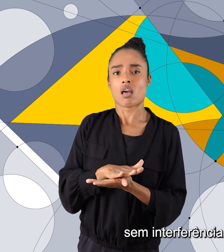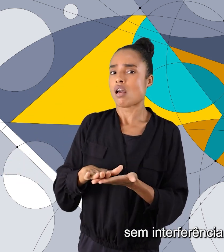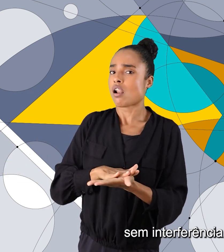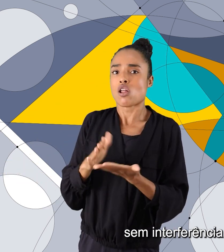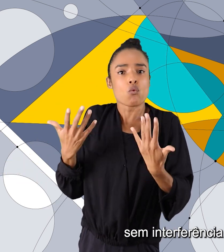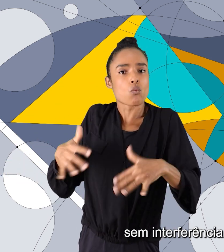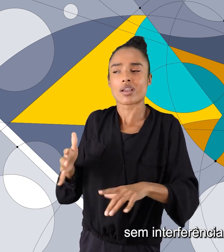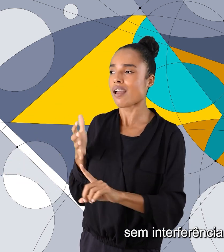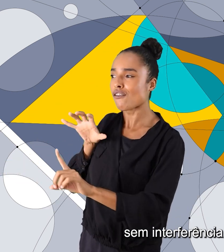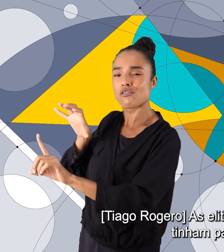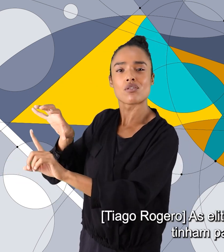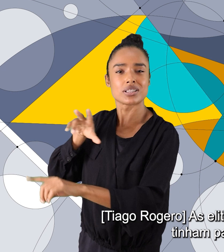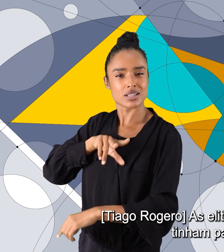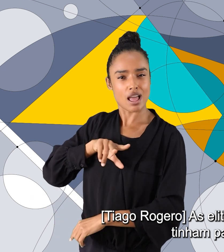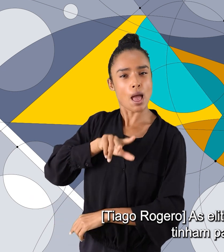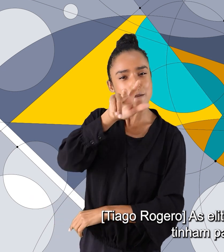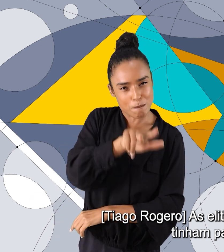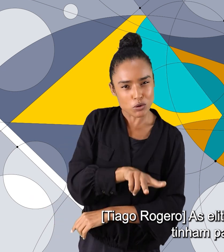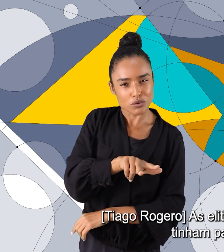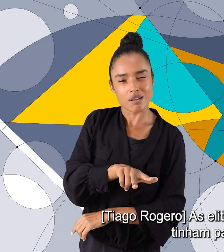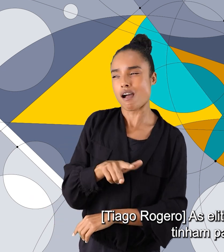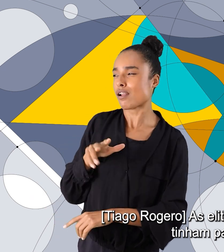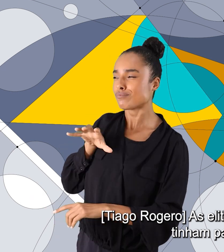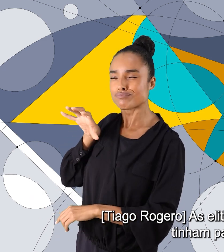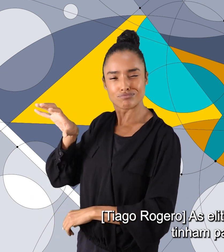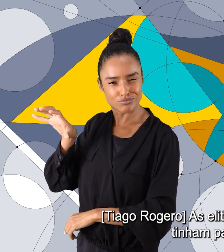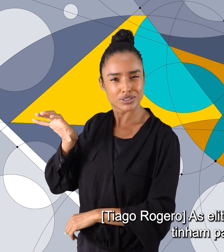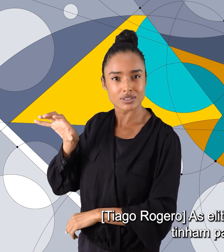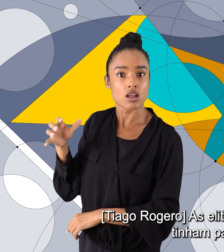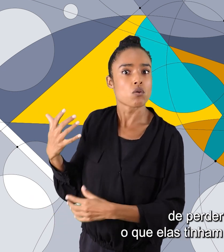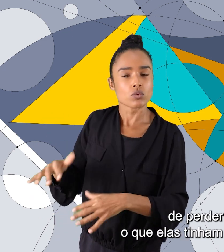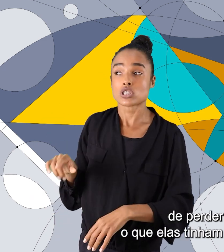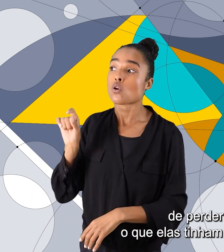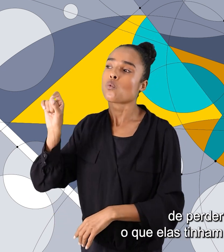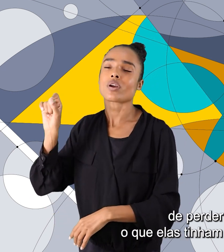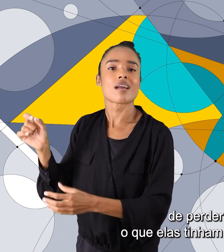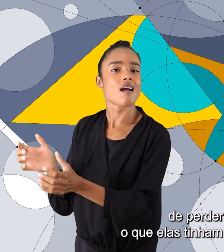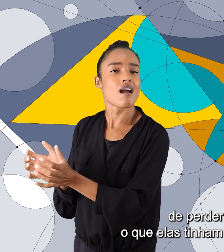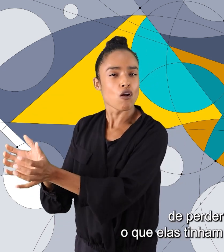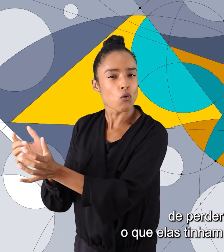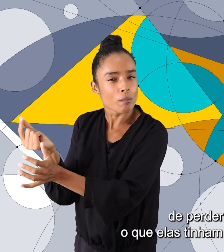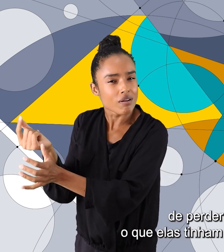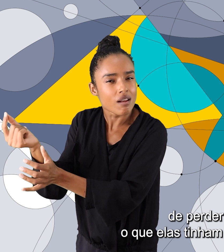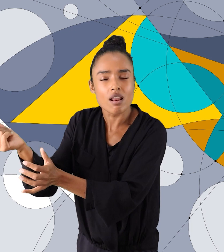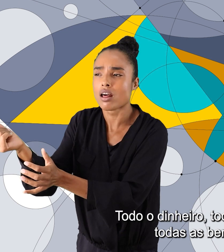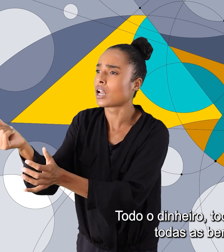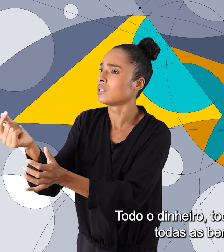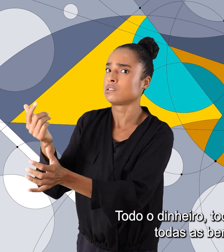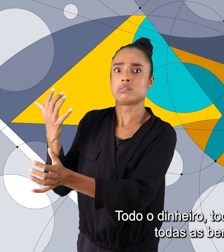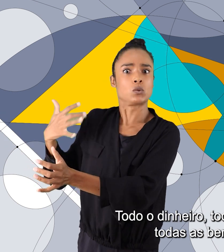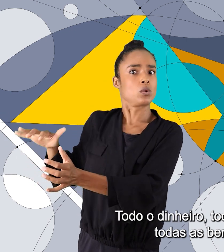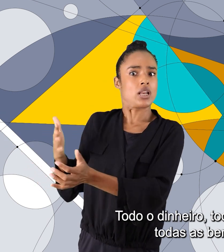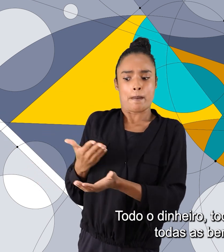de Portugal. As elites tinham medo, tinham pavor de perder tudo que elas tinham conquistado. Todo